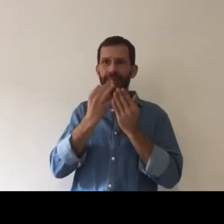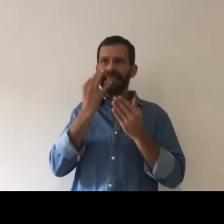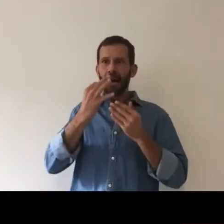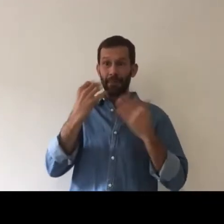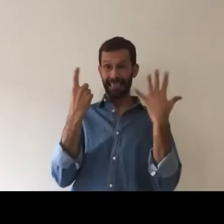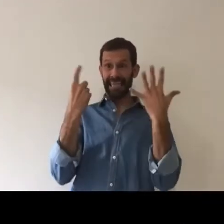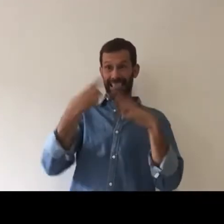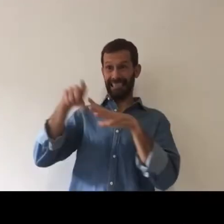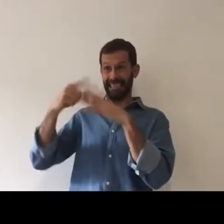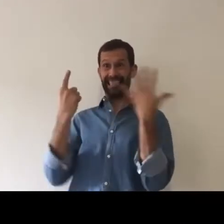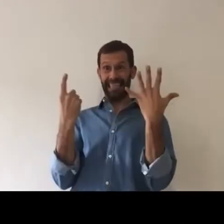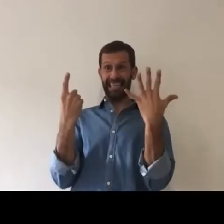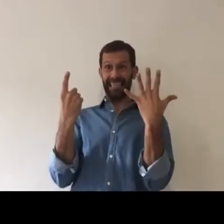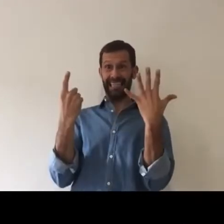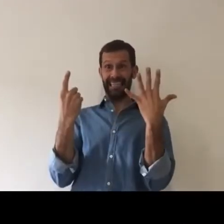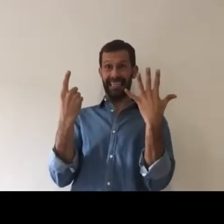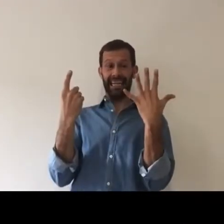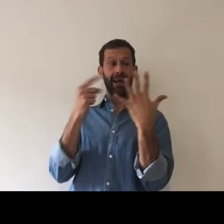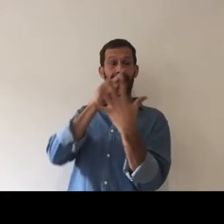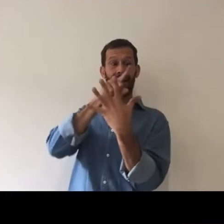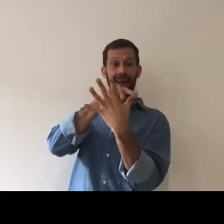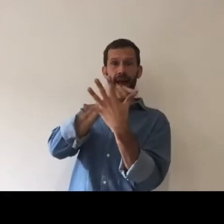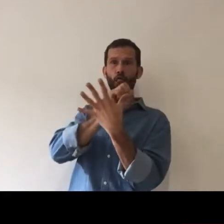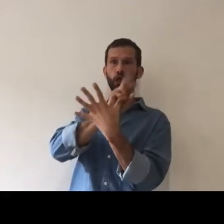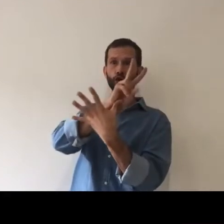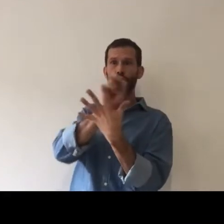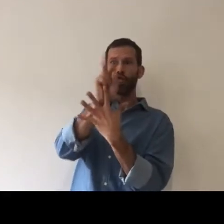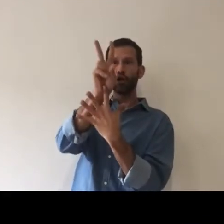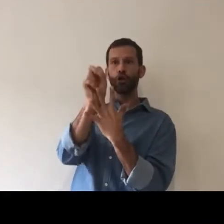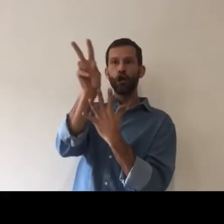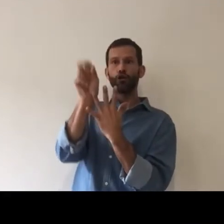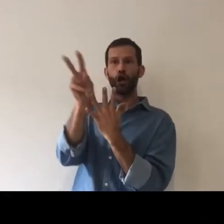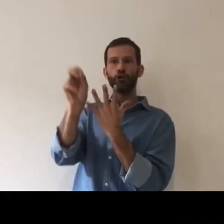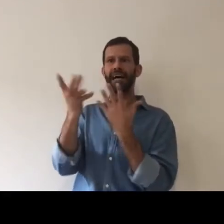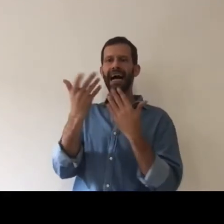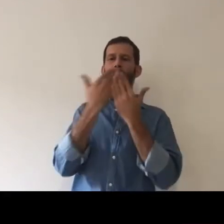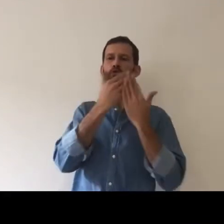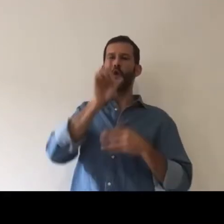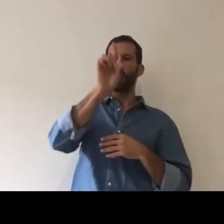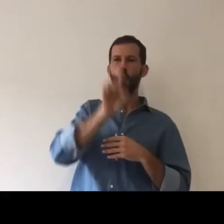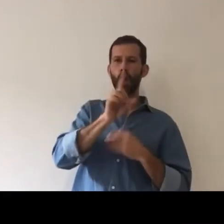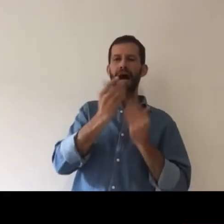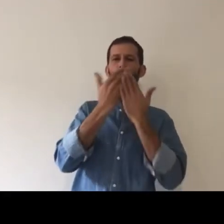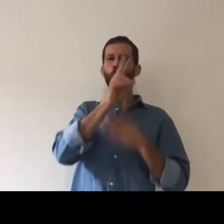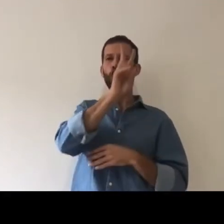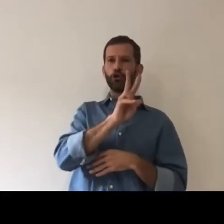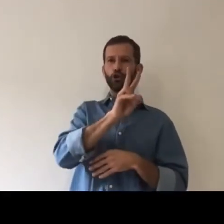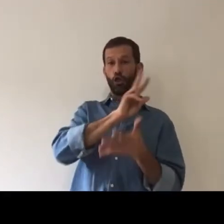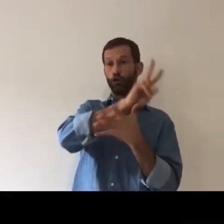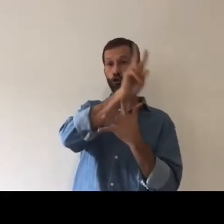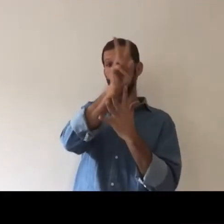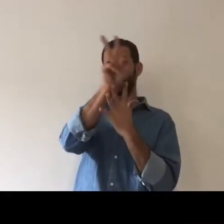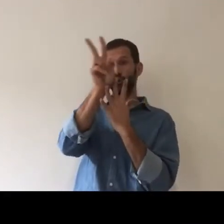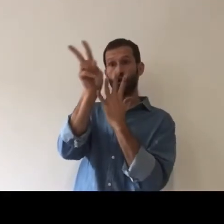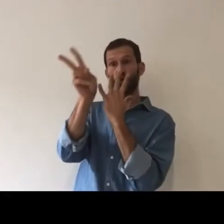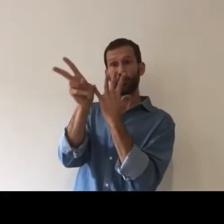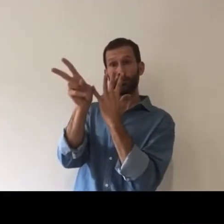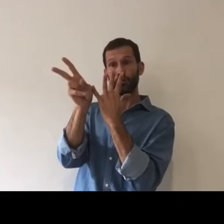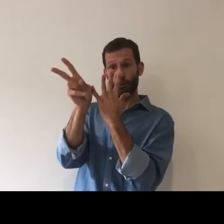relacionados con 6 condiciones diferentes, con estas 6 condiciones diferentes de las que se desprenden